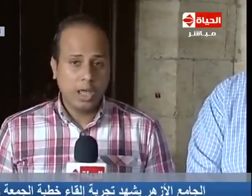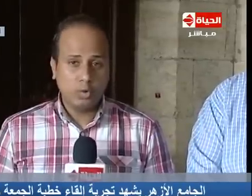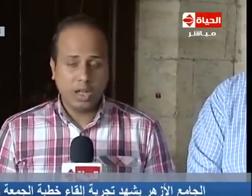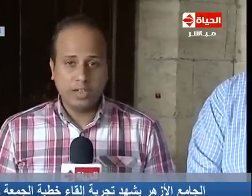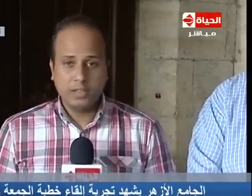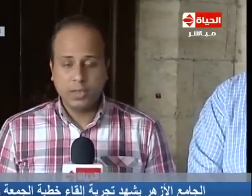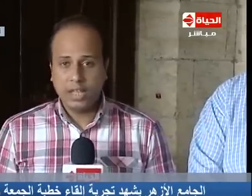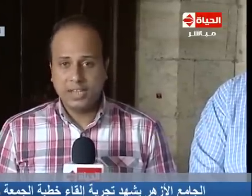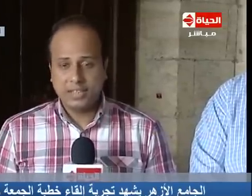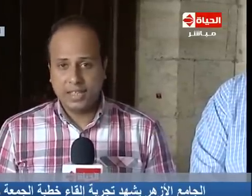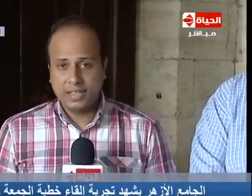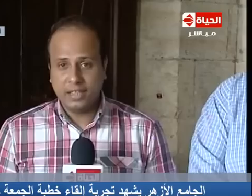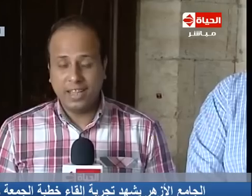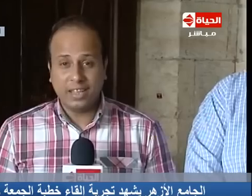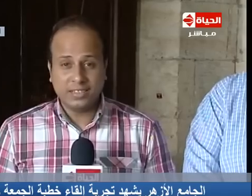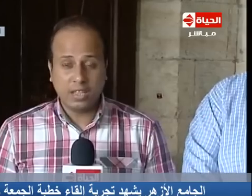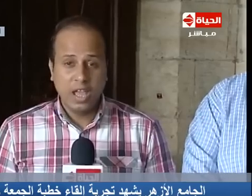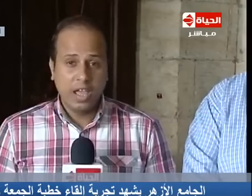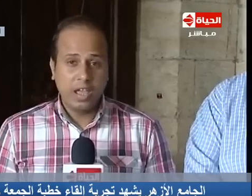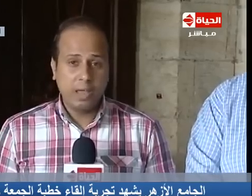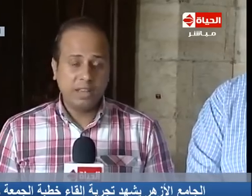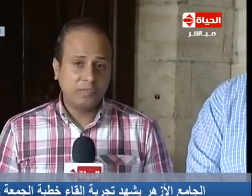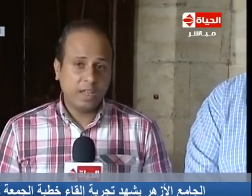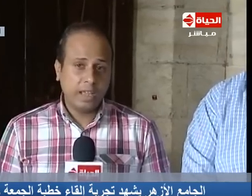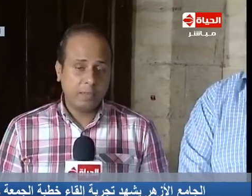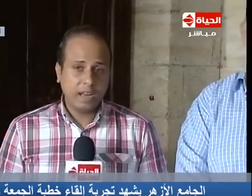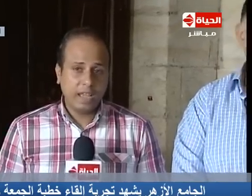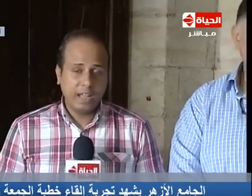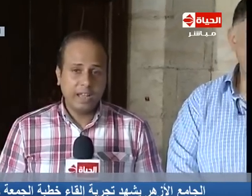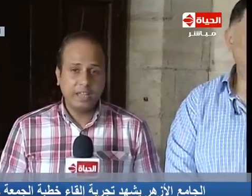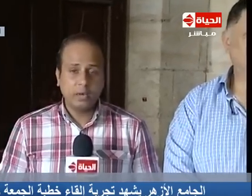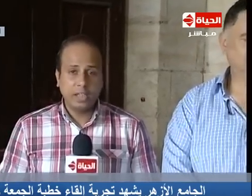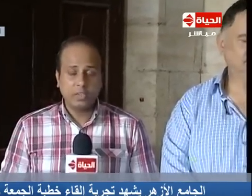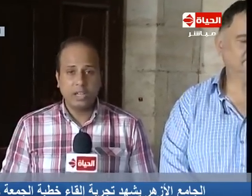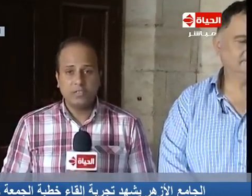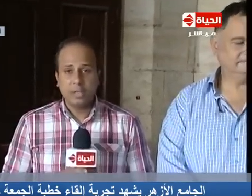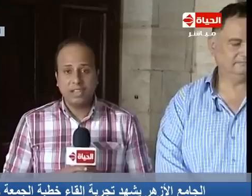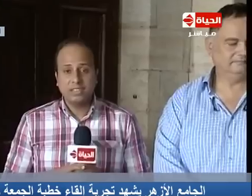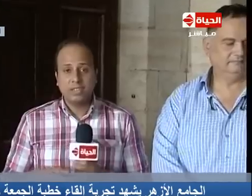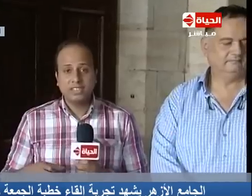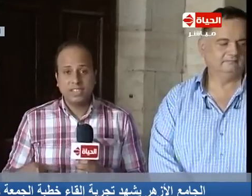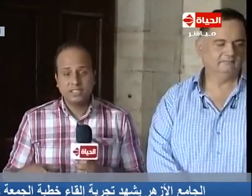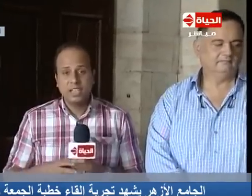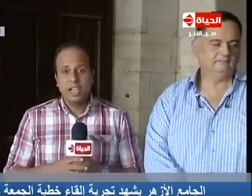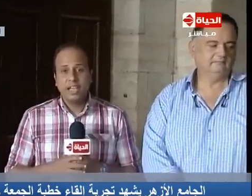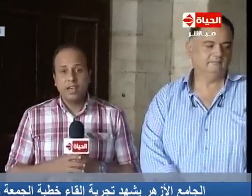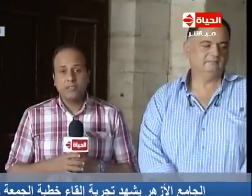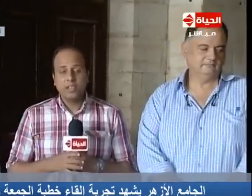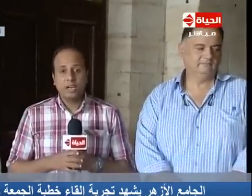مراعاة لذوي الاحتياجات الخاصة. بالفعل كاميرا الحياة الآن تواجدت هنا في جامع الأزهر لرصد هذه الفكرة،